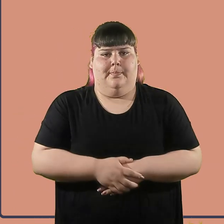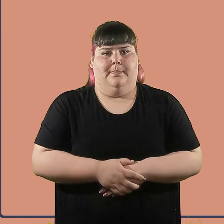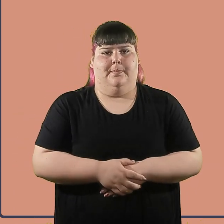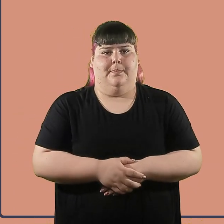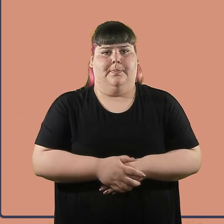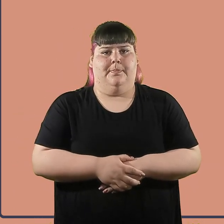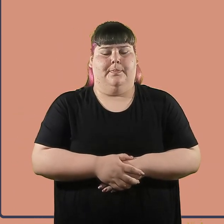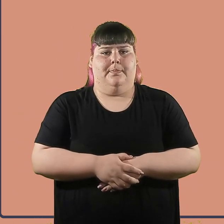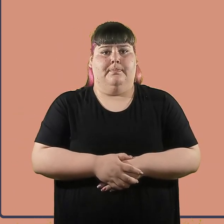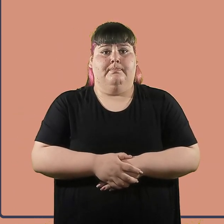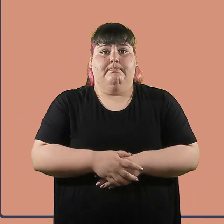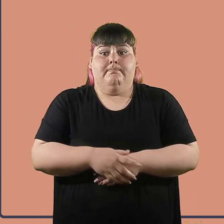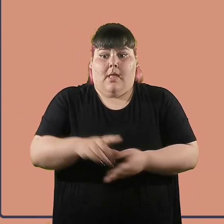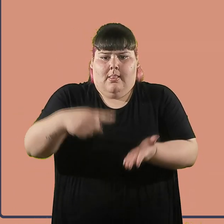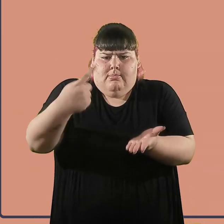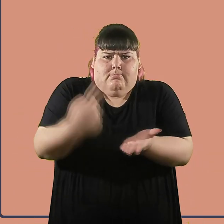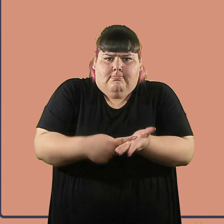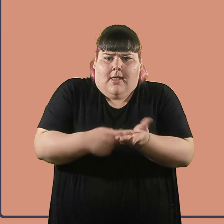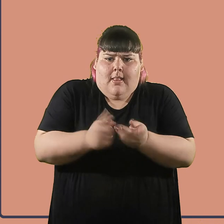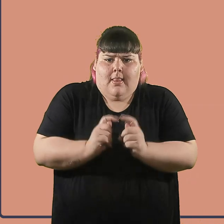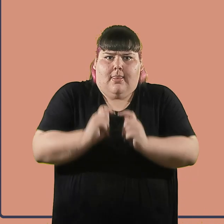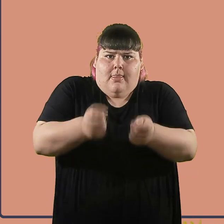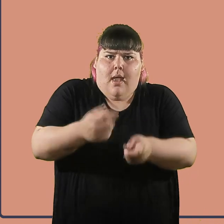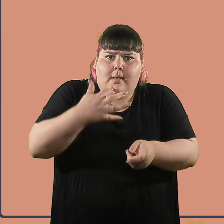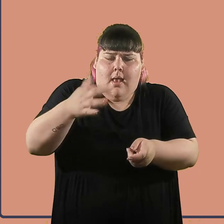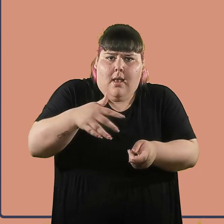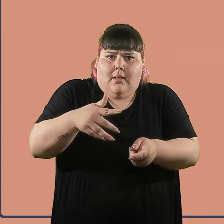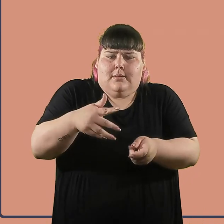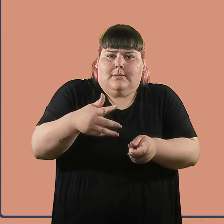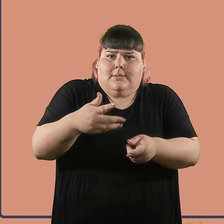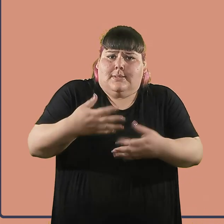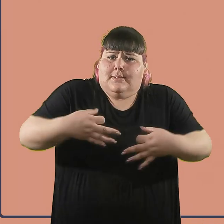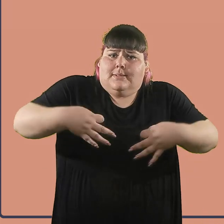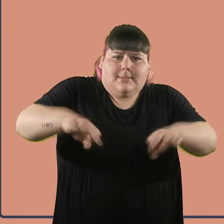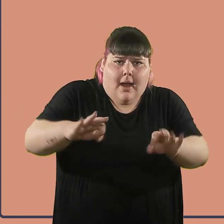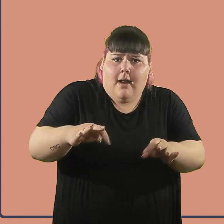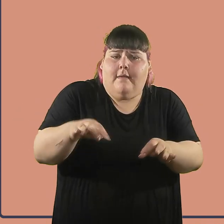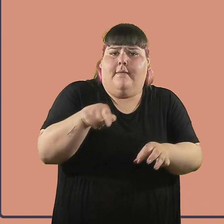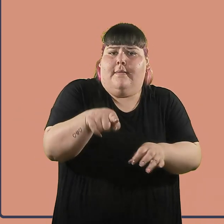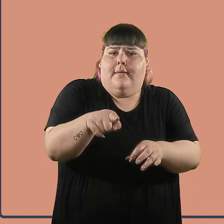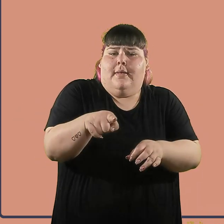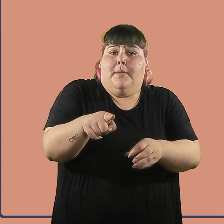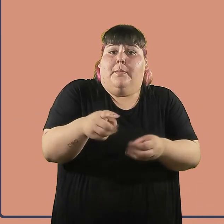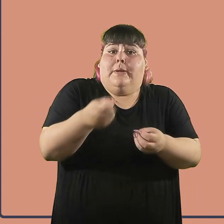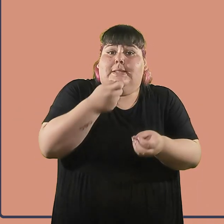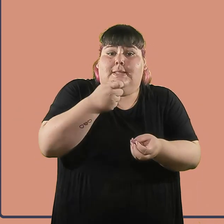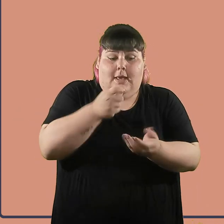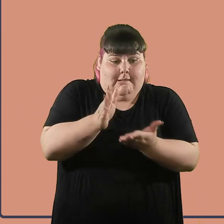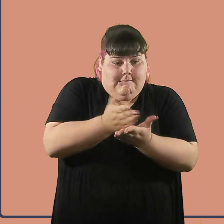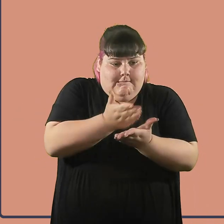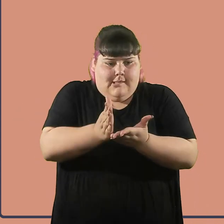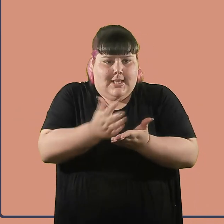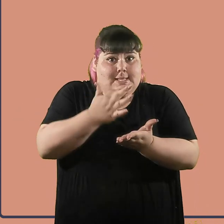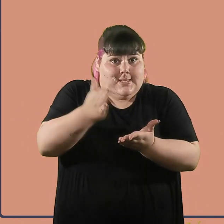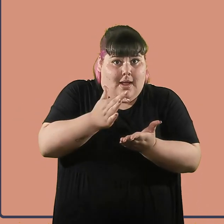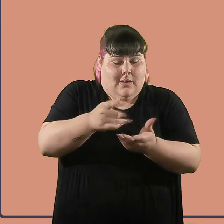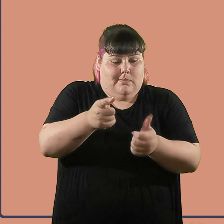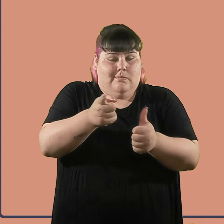La decisión de donar sangre puede salvar varias vidas, porque si se separa la donación por